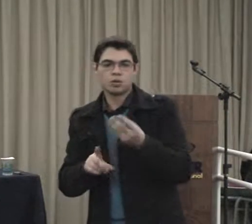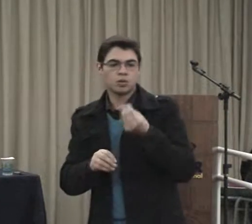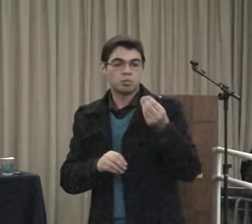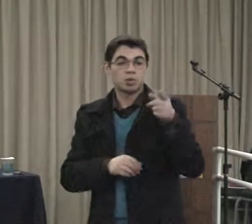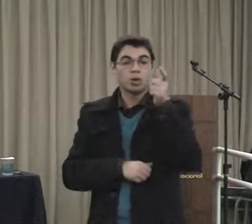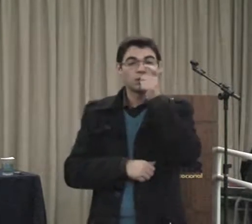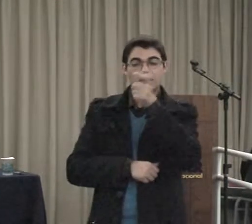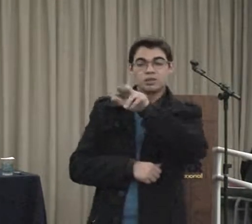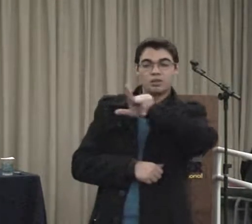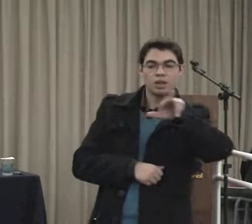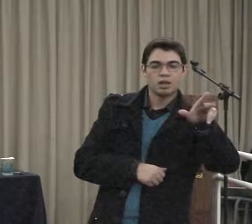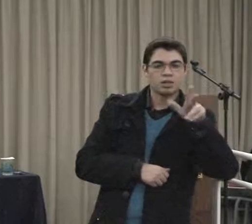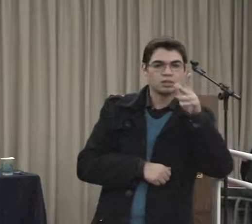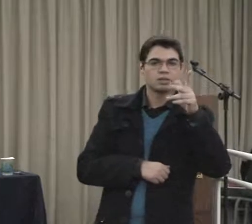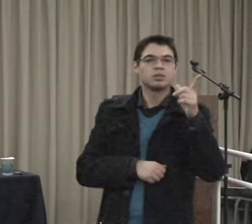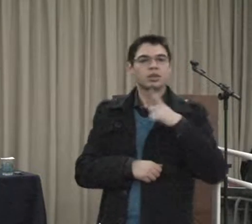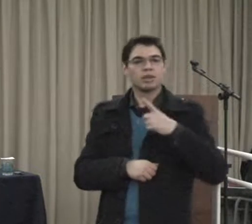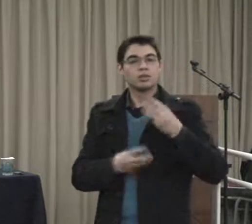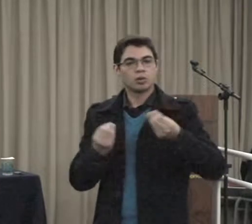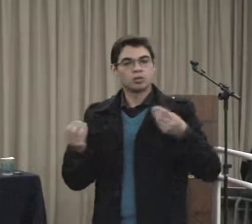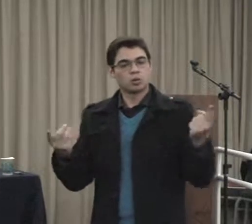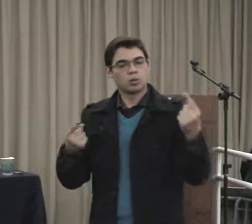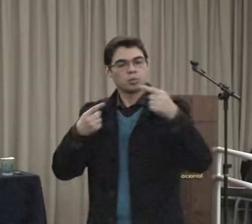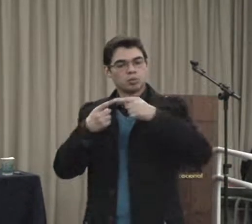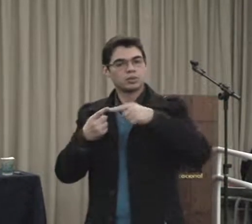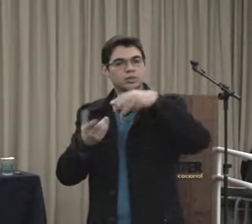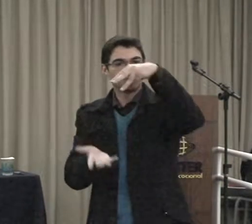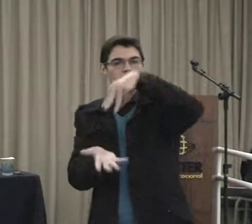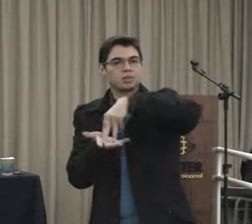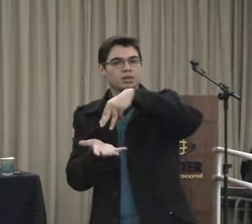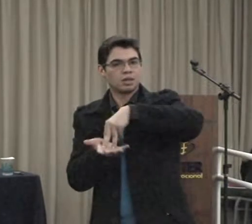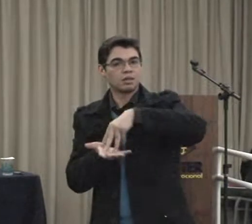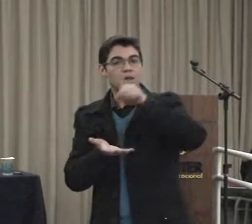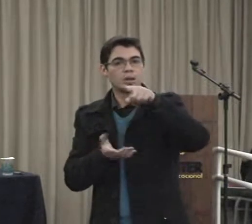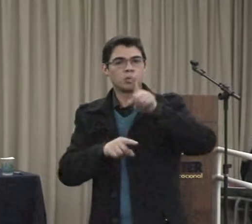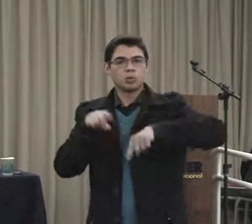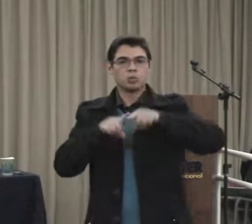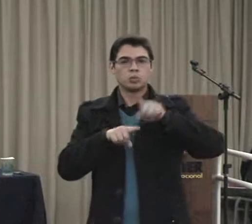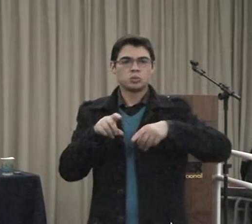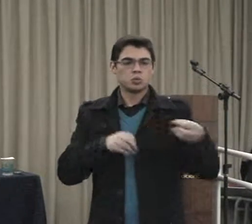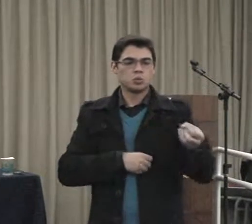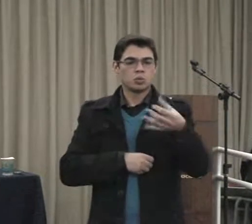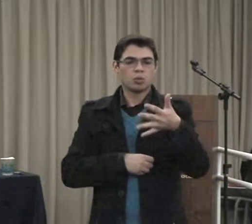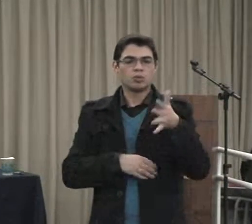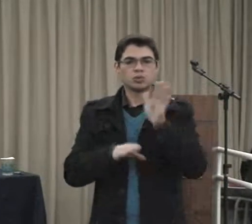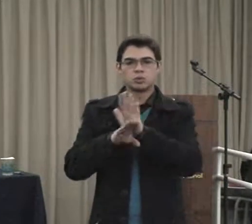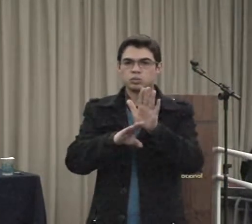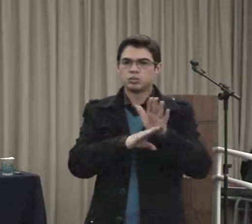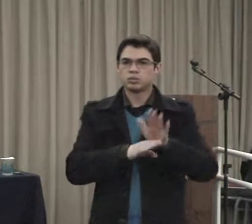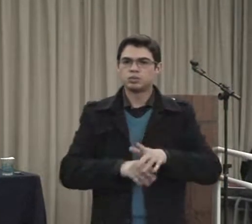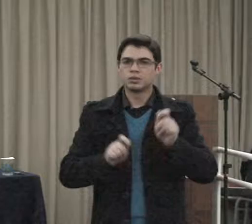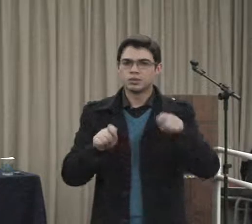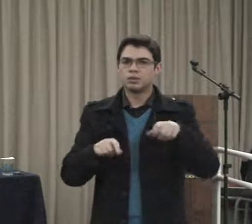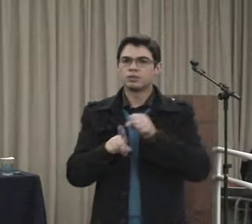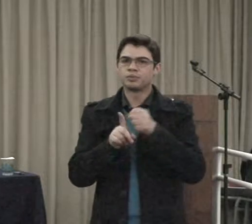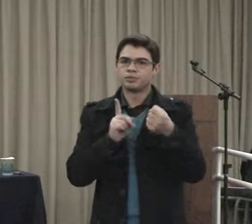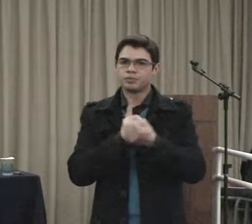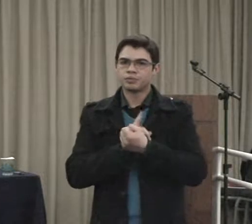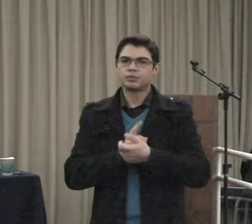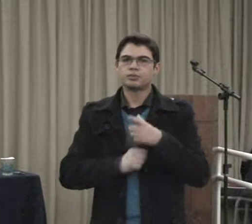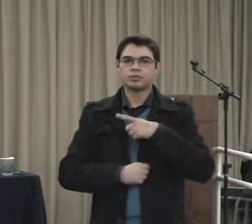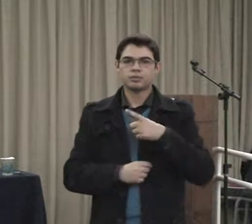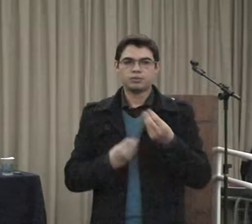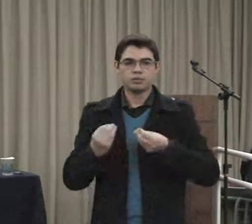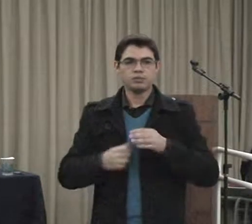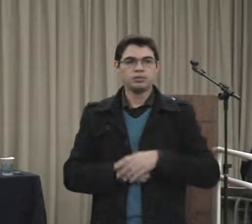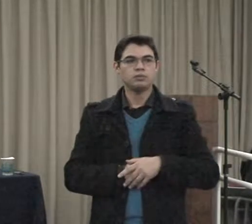partes interessadas. Isso é sustentabilidade. É um produto vindo da sustentabilidade. Quando o Mesquita